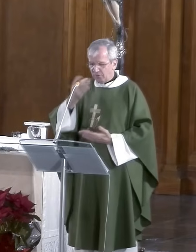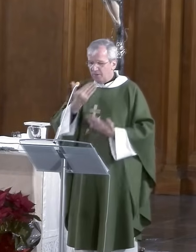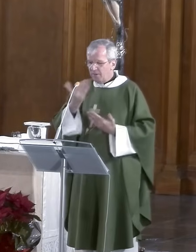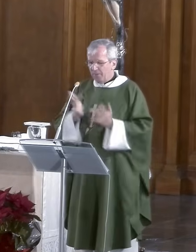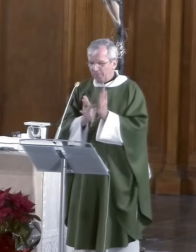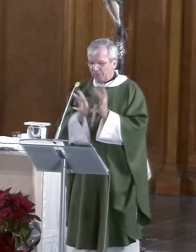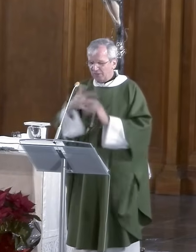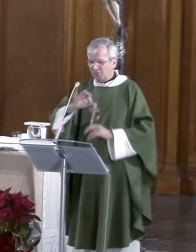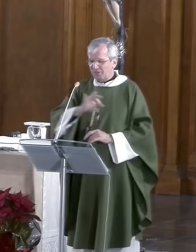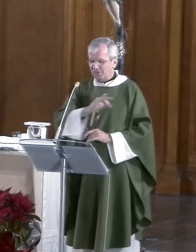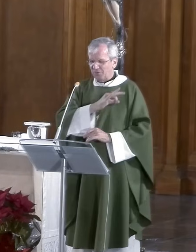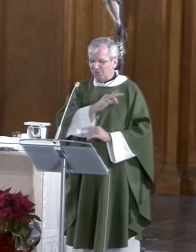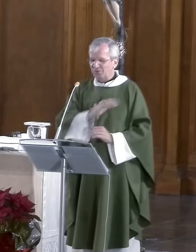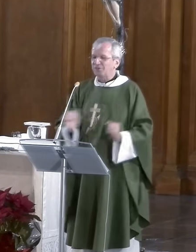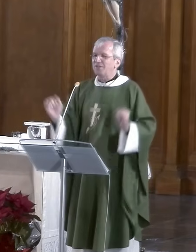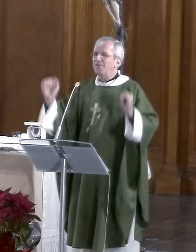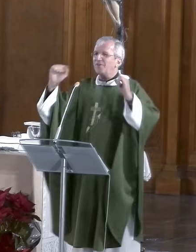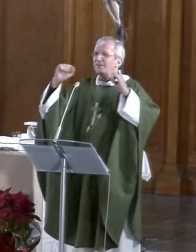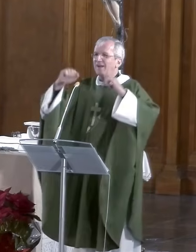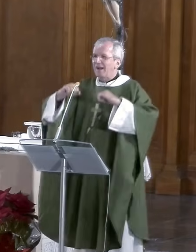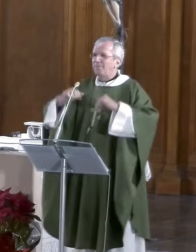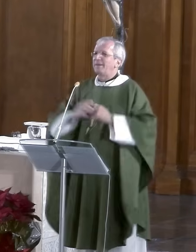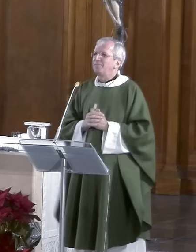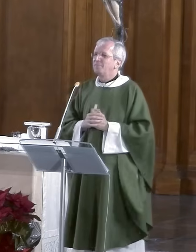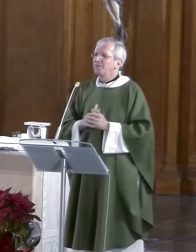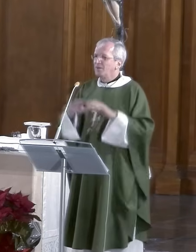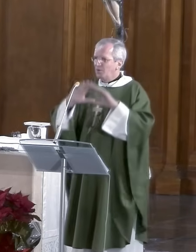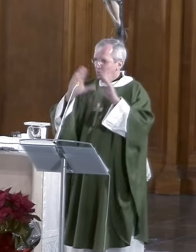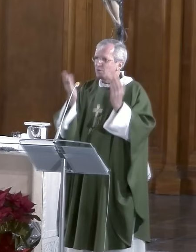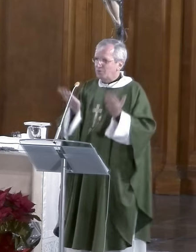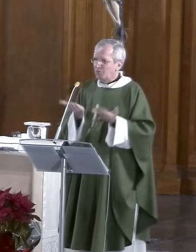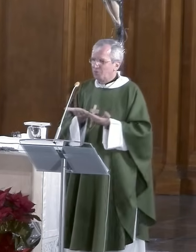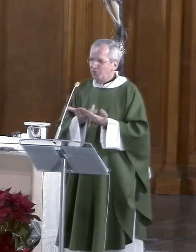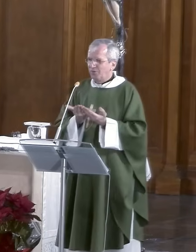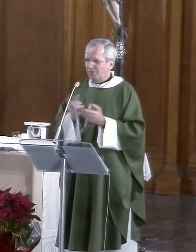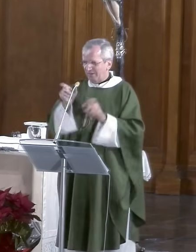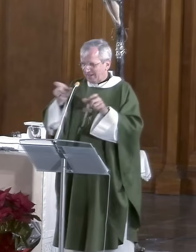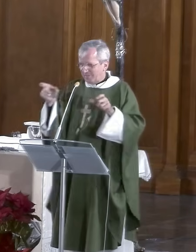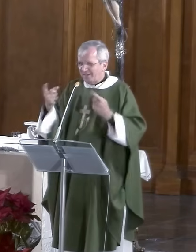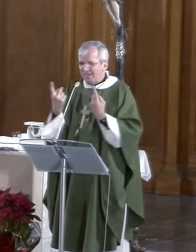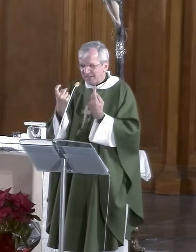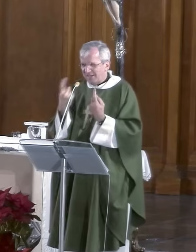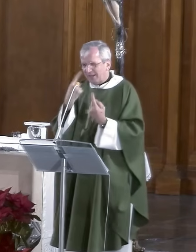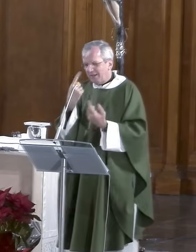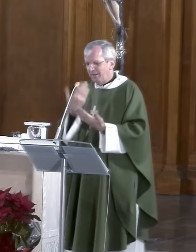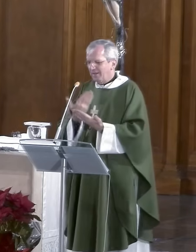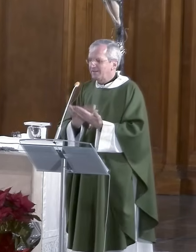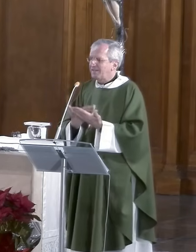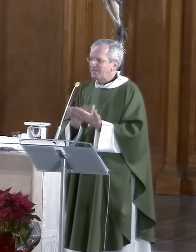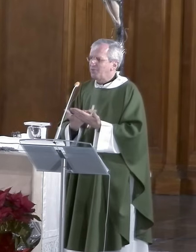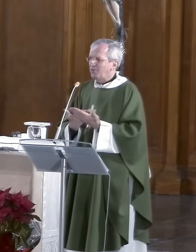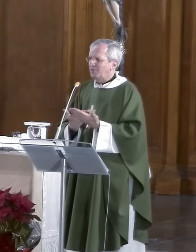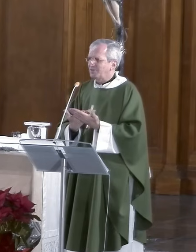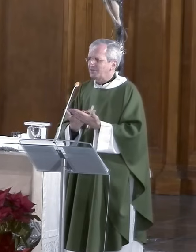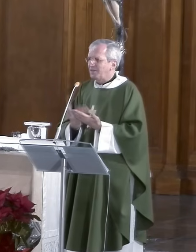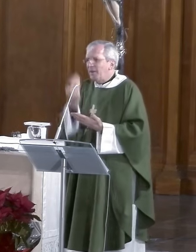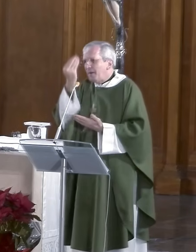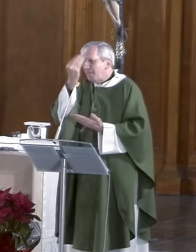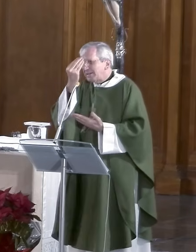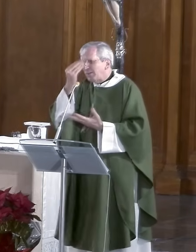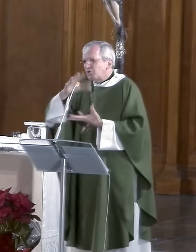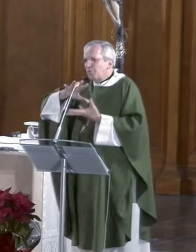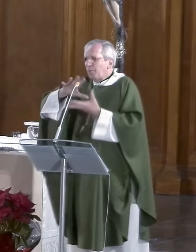cielo. Por Jesucristo nuestro Señor. Amén. Nuestro mundo necesitan testimonios. Es